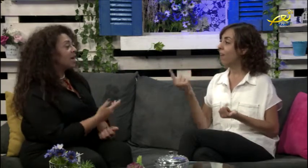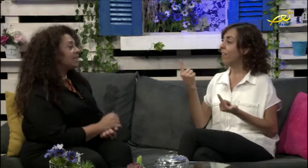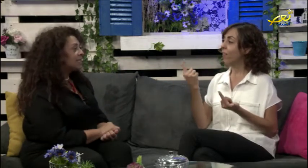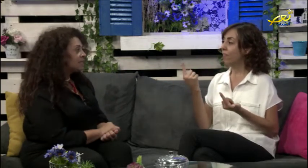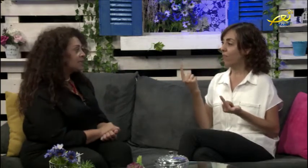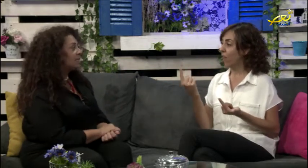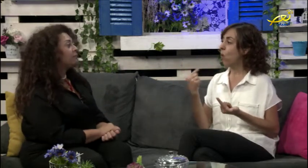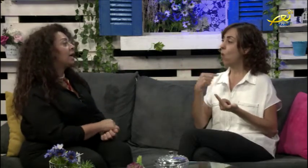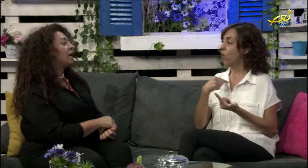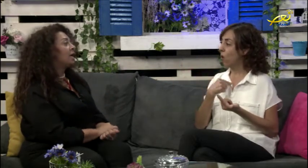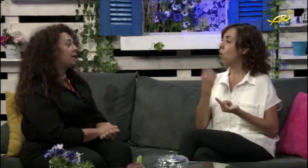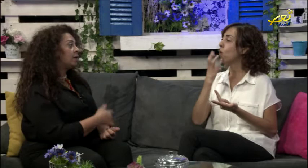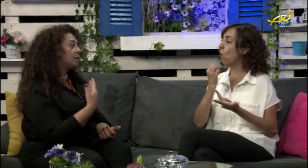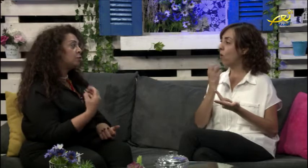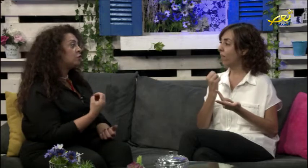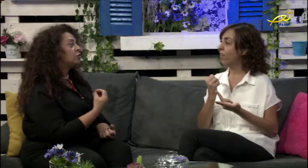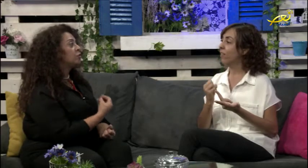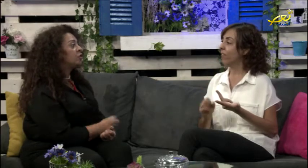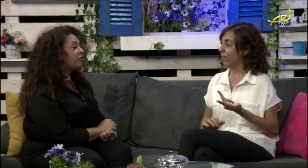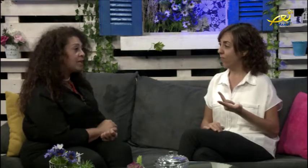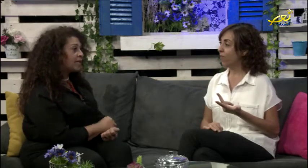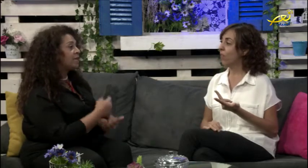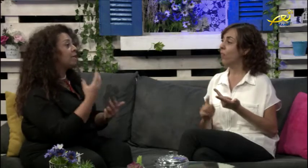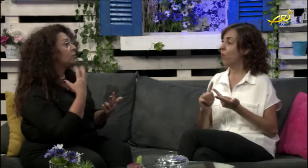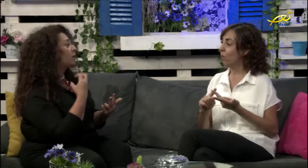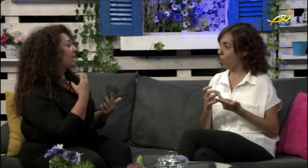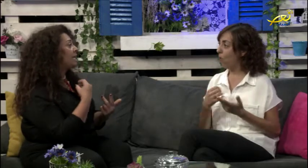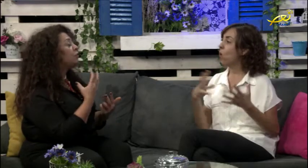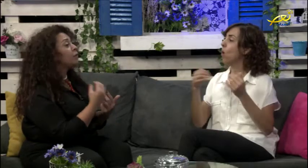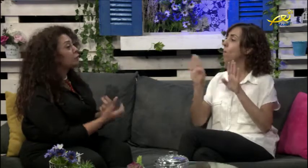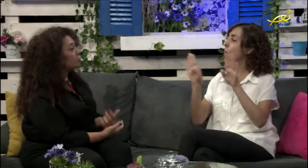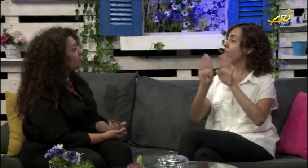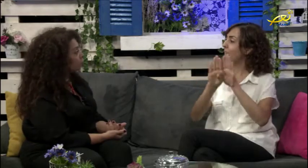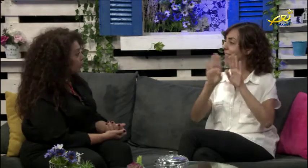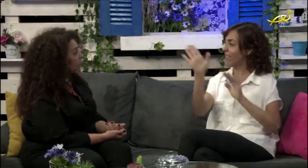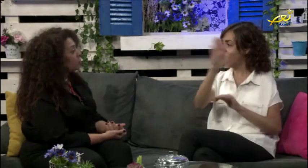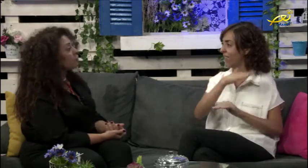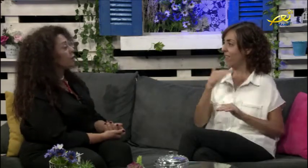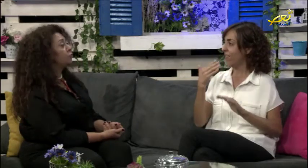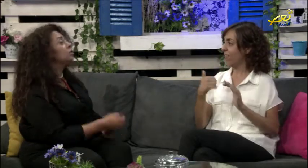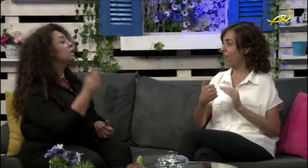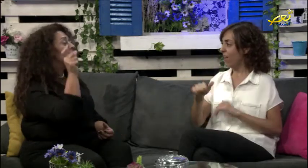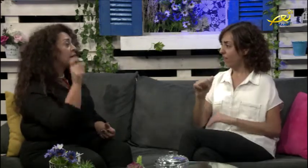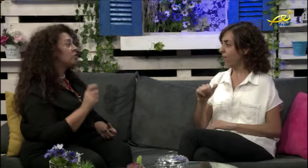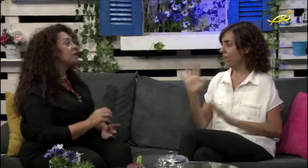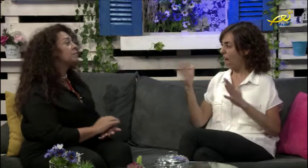اشتغلت نسرين مع مسيو شفيق ليلات ومع دكتور أنطوان رومانوس مع أشخاص من